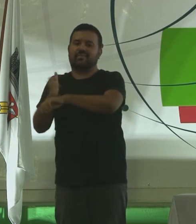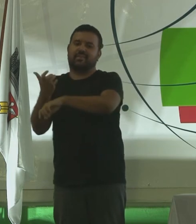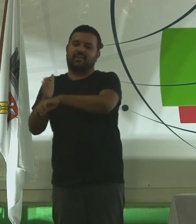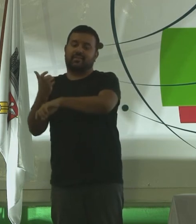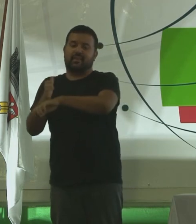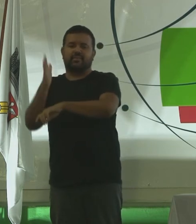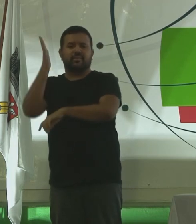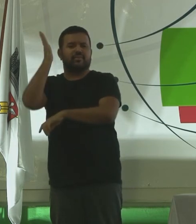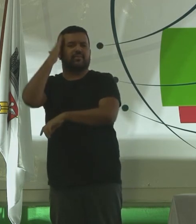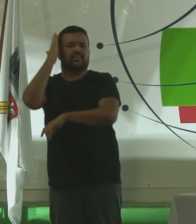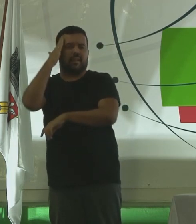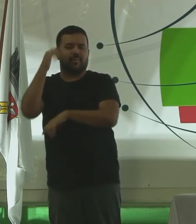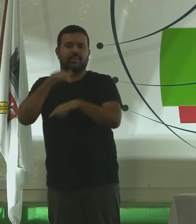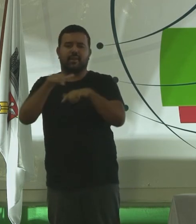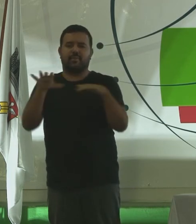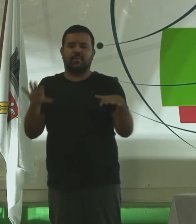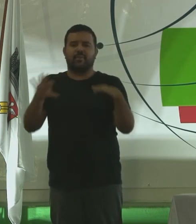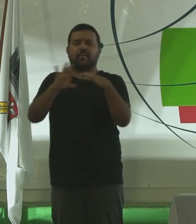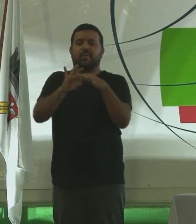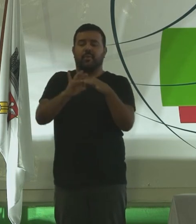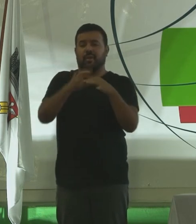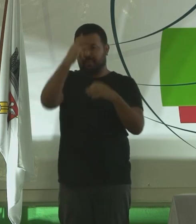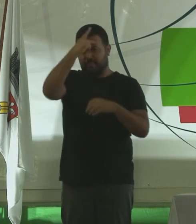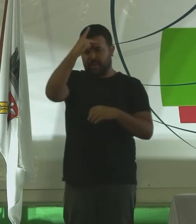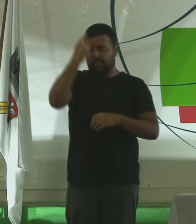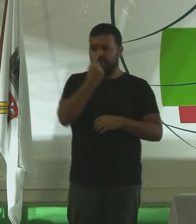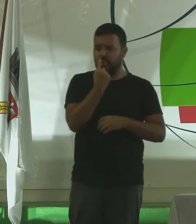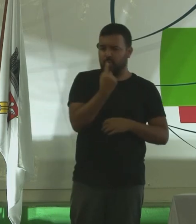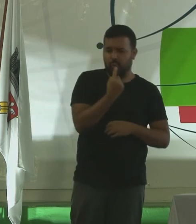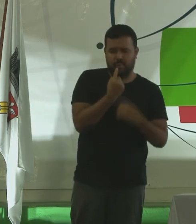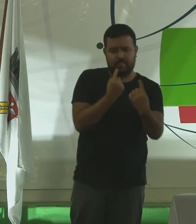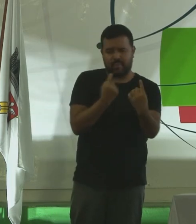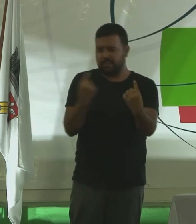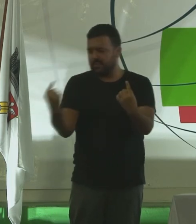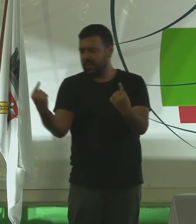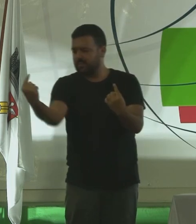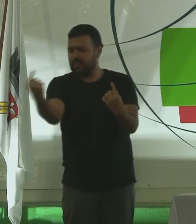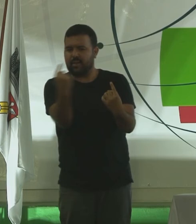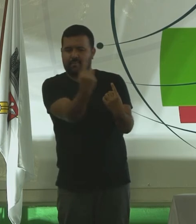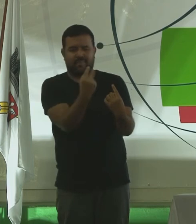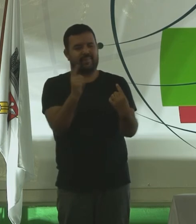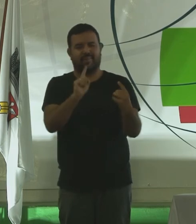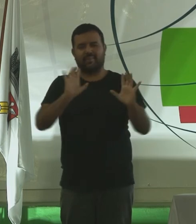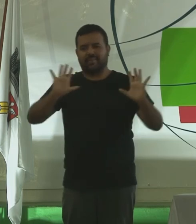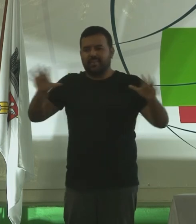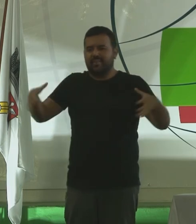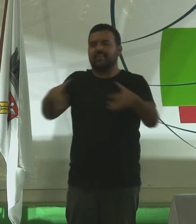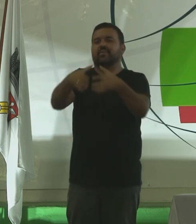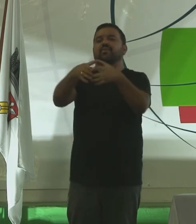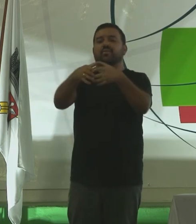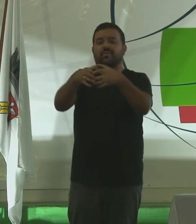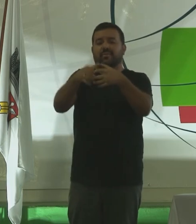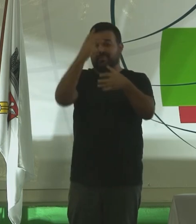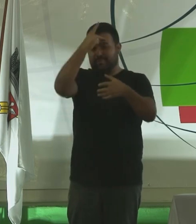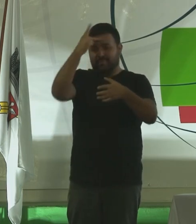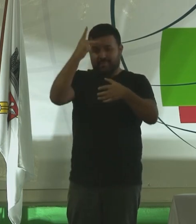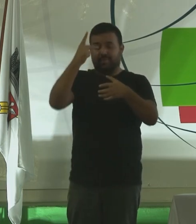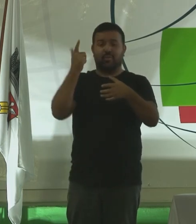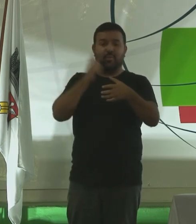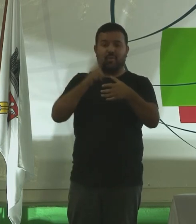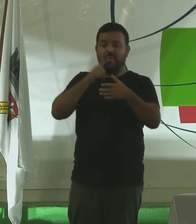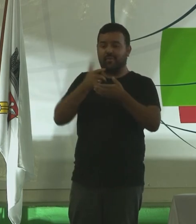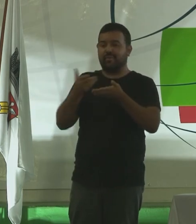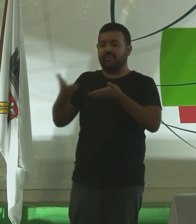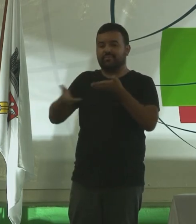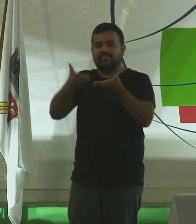o trabalho colaborativo não depende só de um ou outro profissional. Existe também a participação daqueles que podem